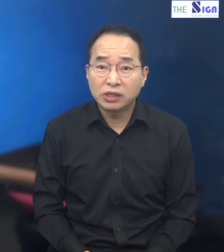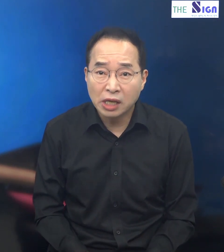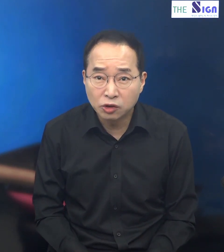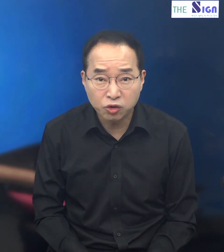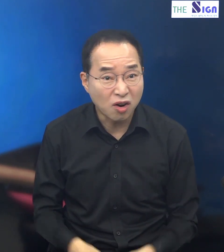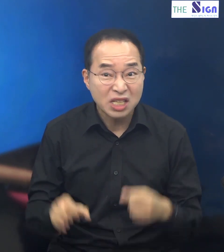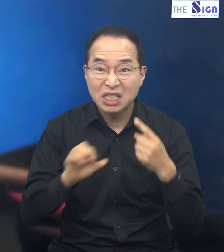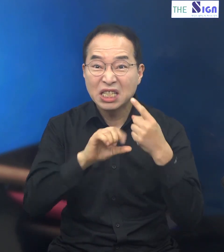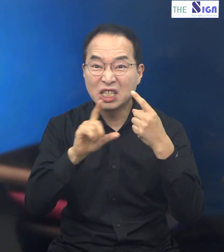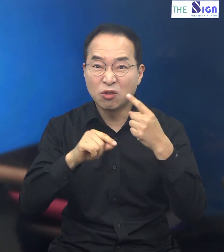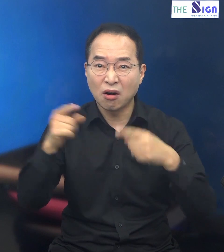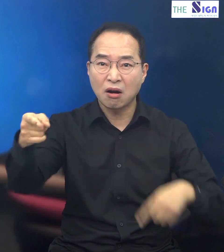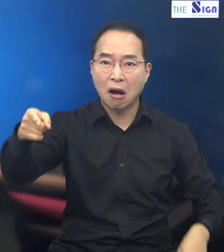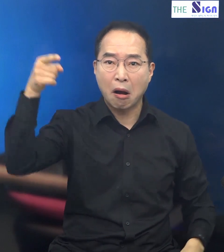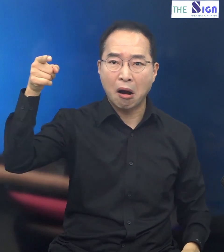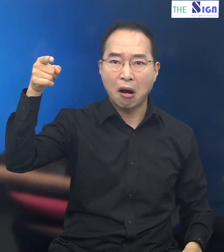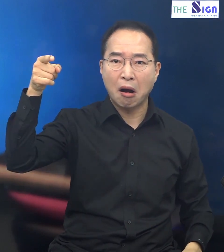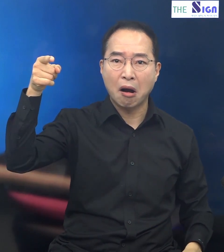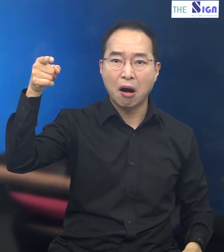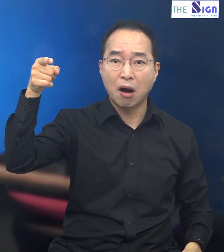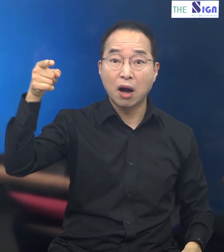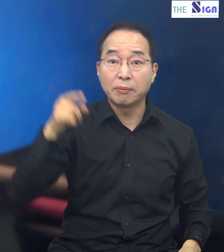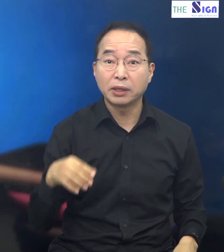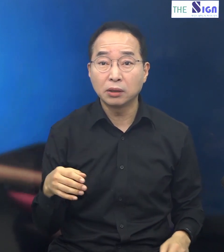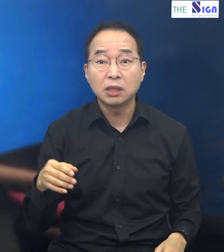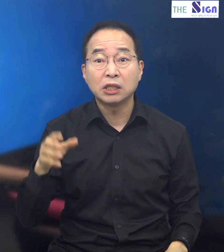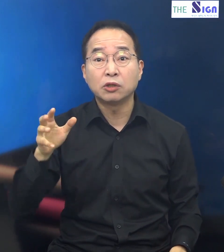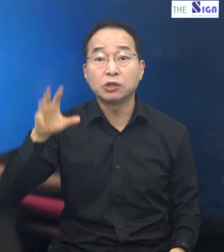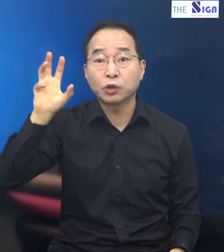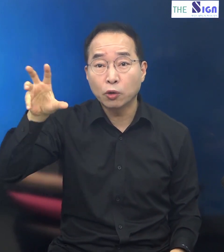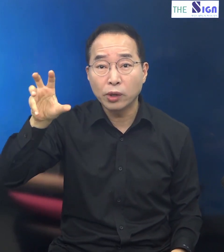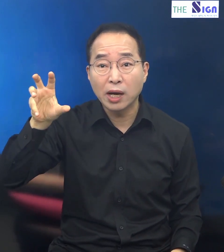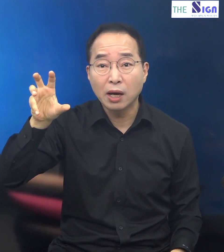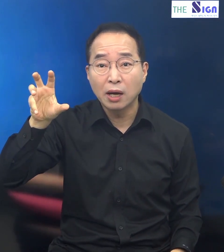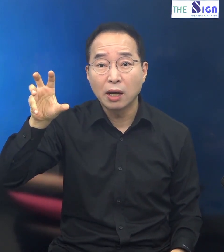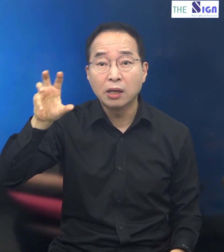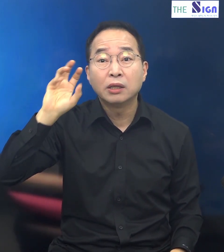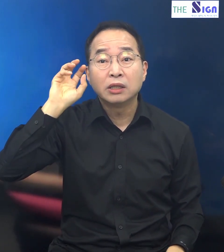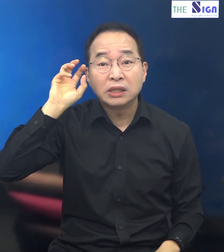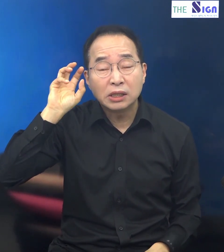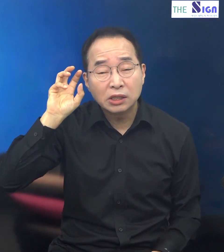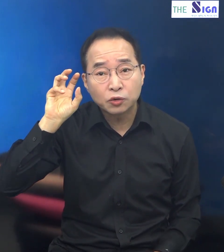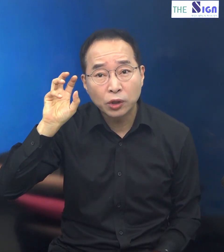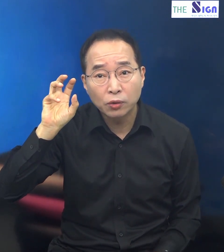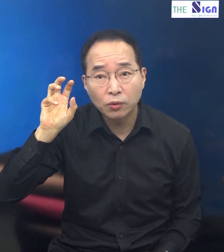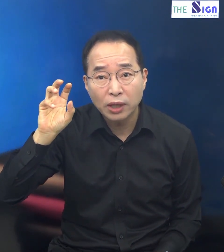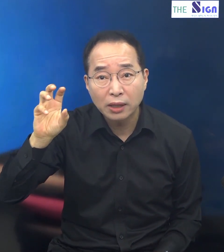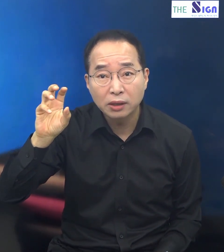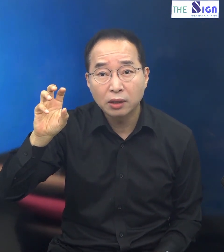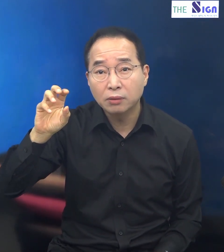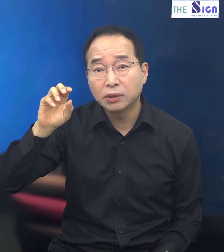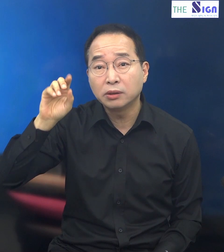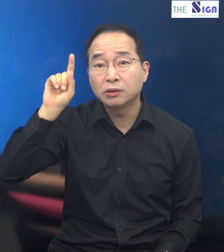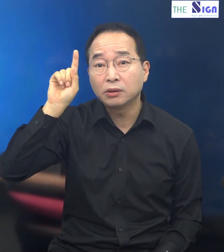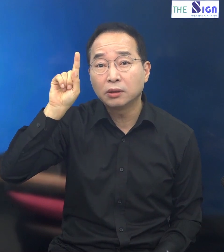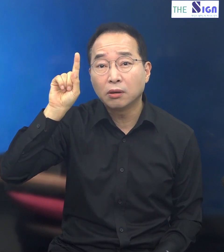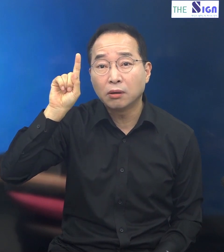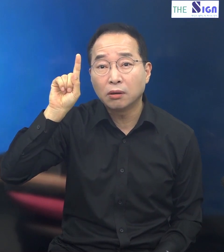제일 추워. 1월 하면은 1월이 최고야. 이 최고라는 개념은